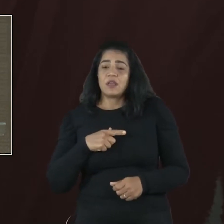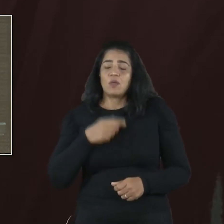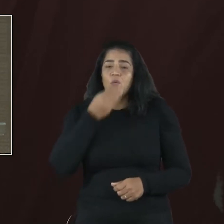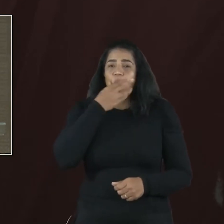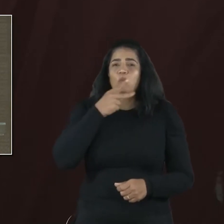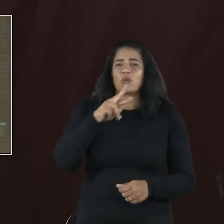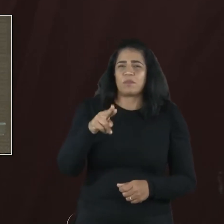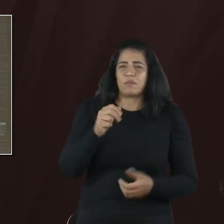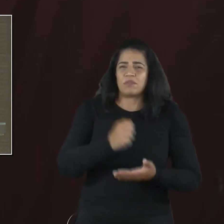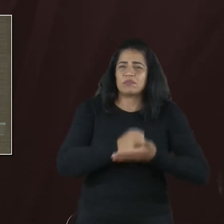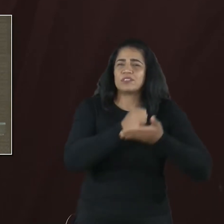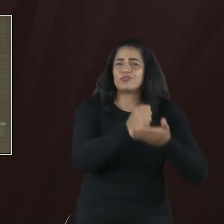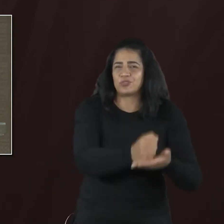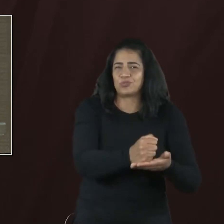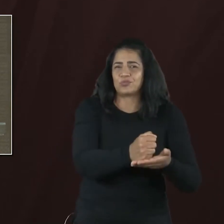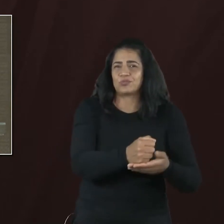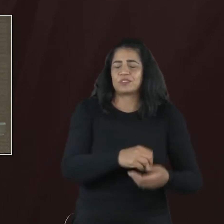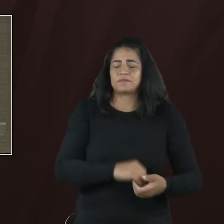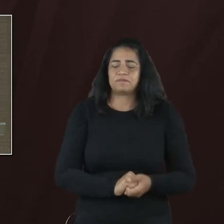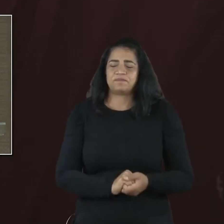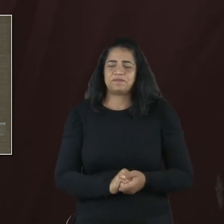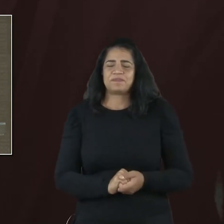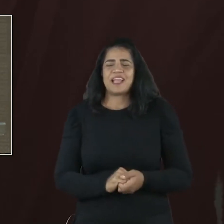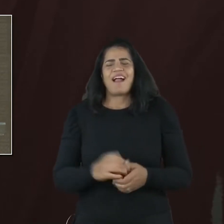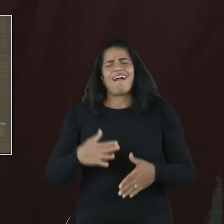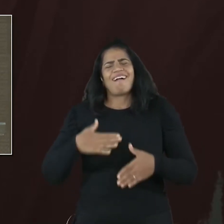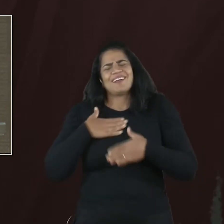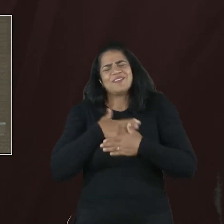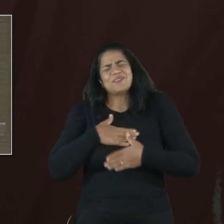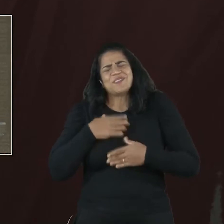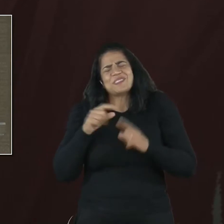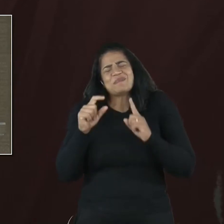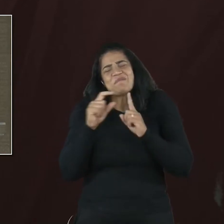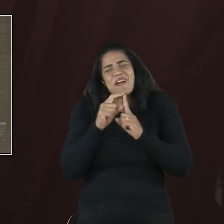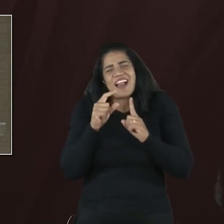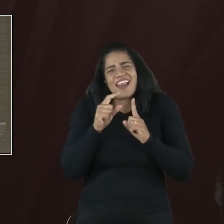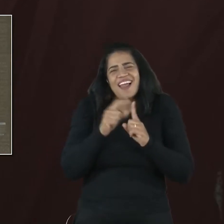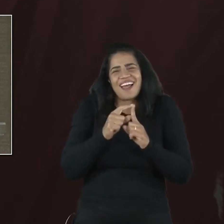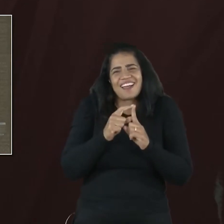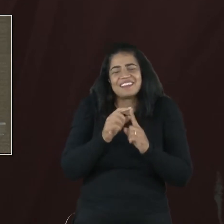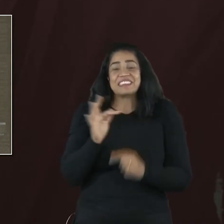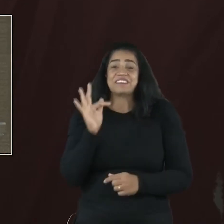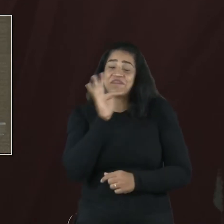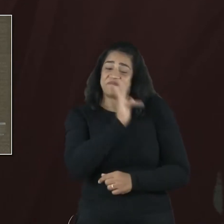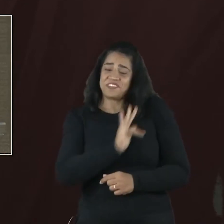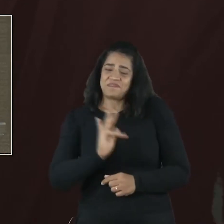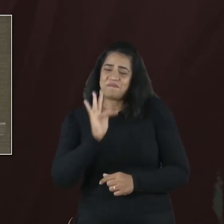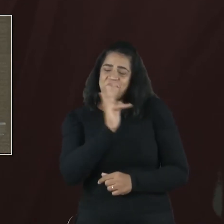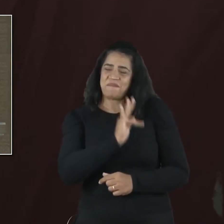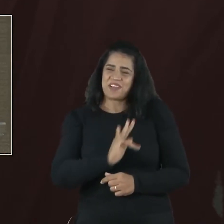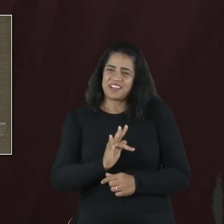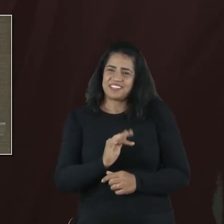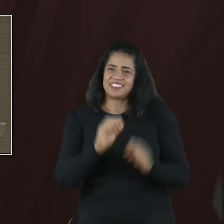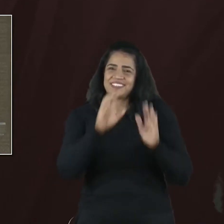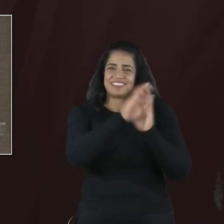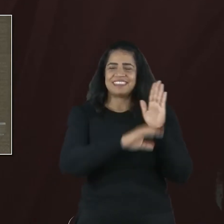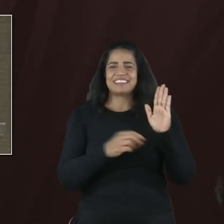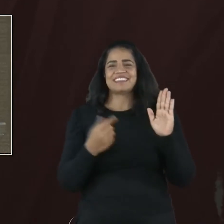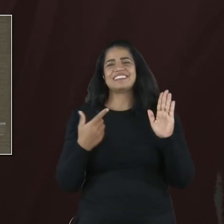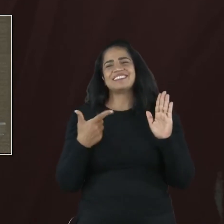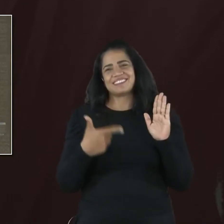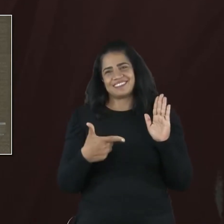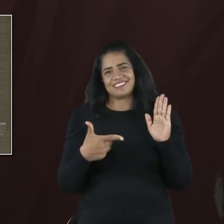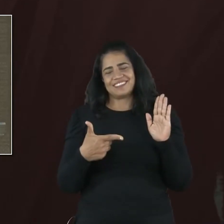demais dessa palavra. Vocês tenham paciência comigo, porque eu gosto demais disso, né? E Filipenses 2,